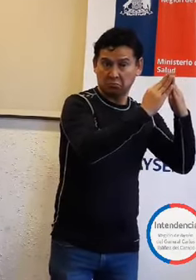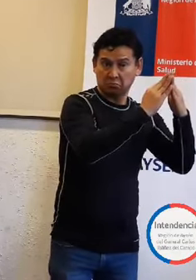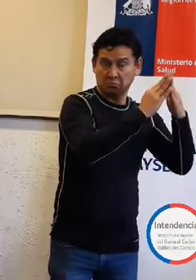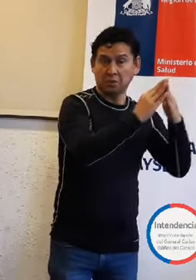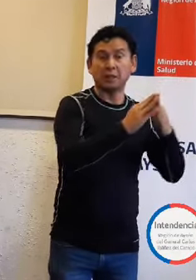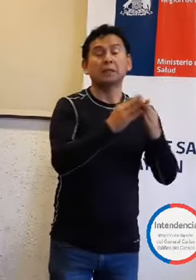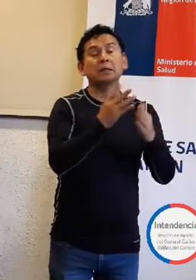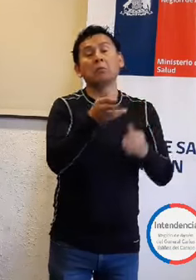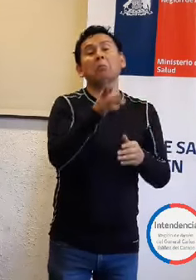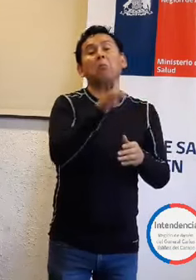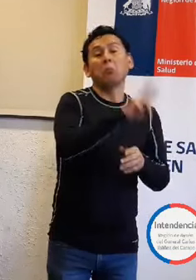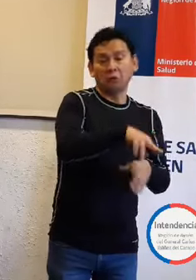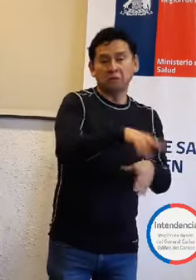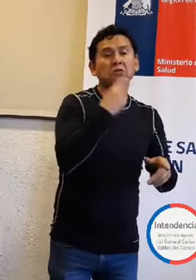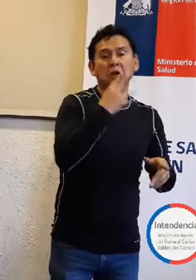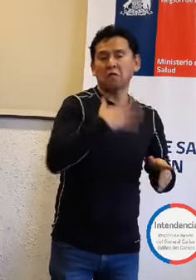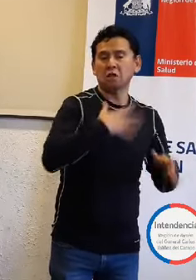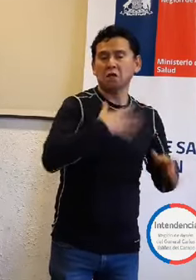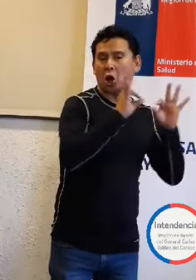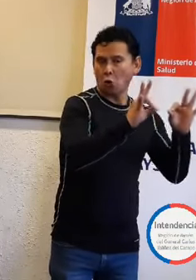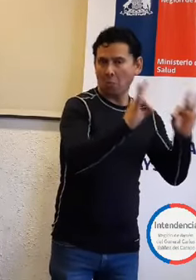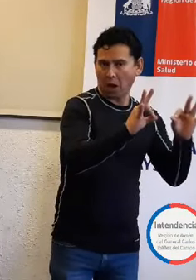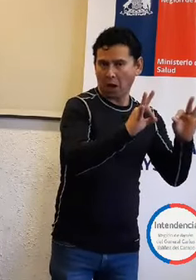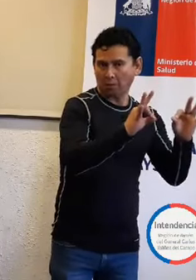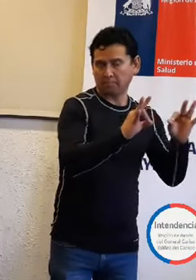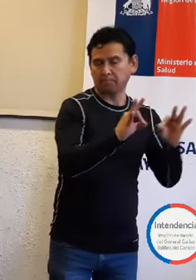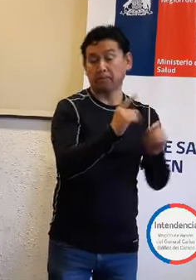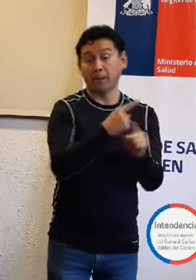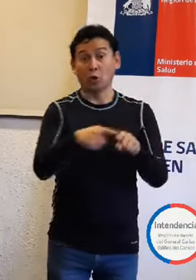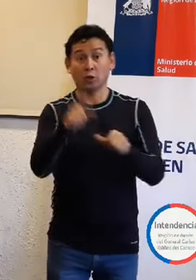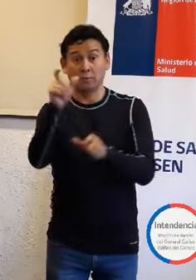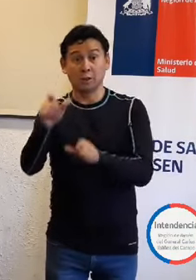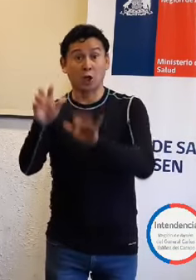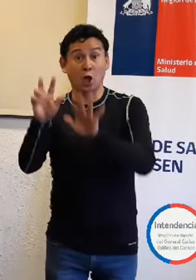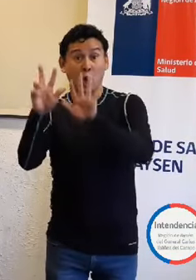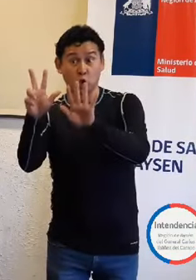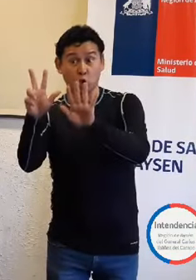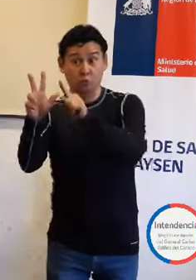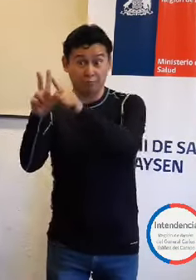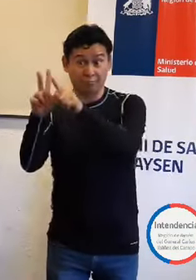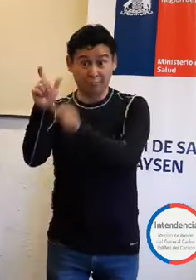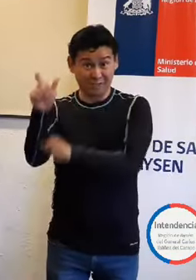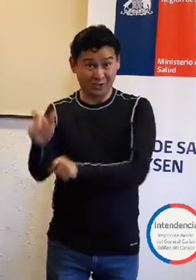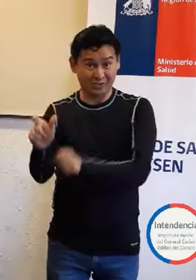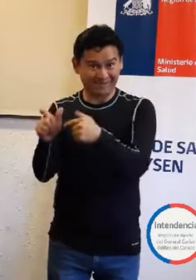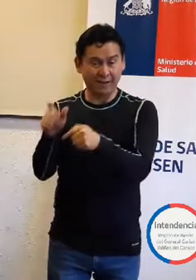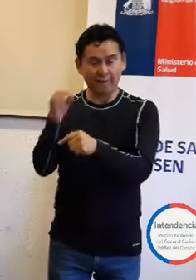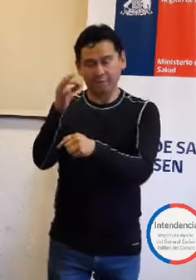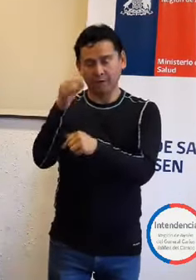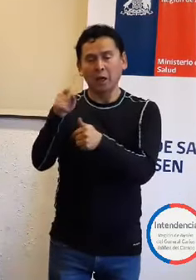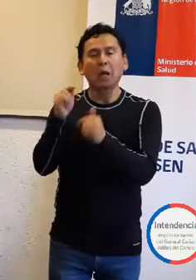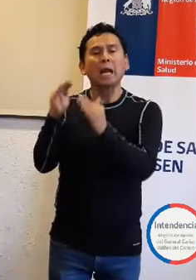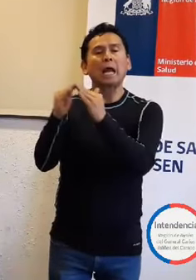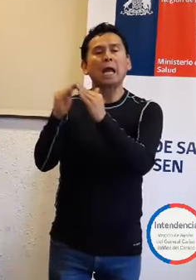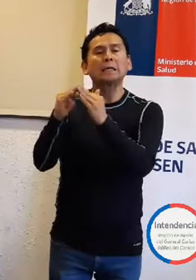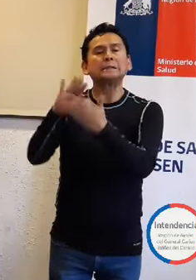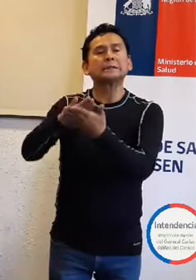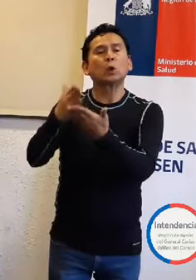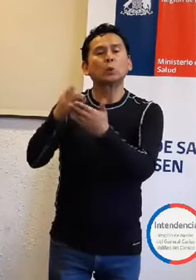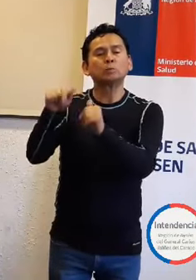reiniciando su actividad normal mientras que el octavo caso continúa en una residencia